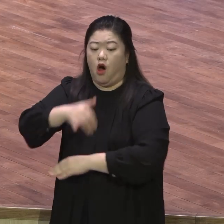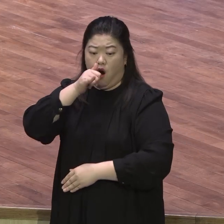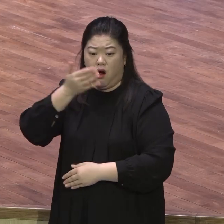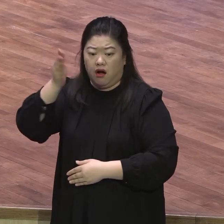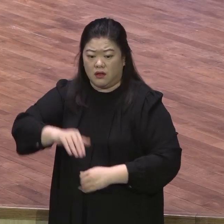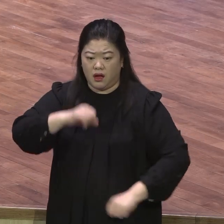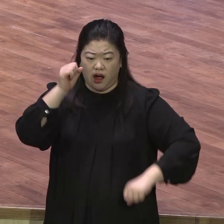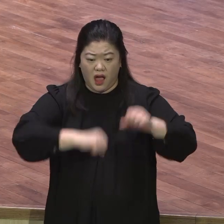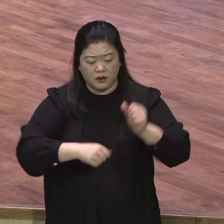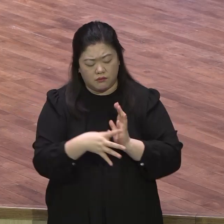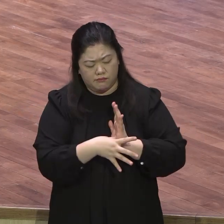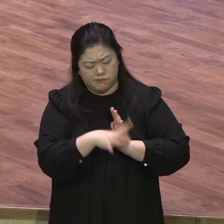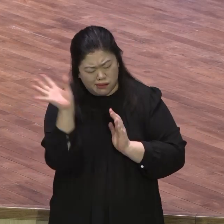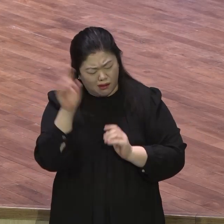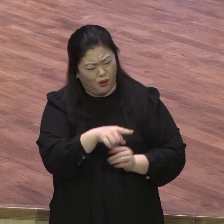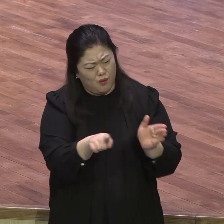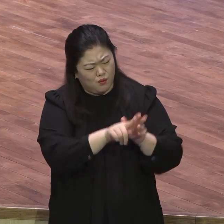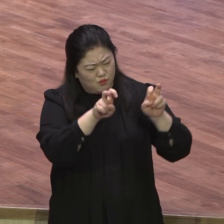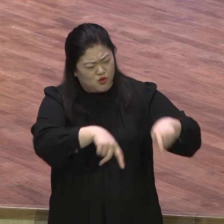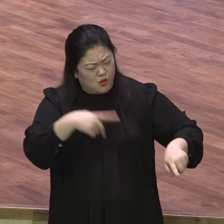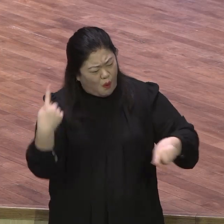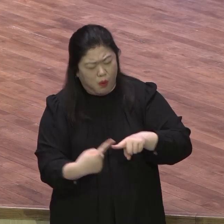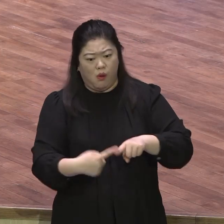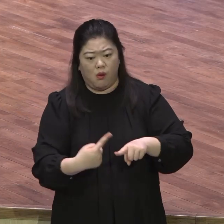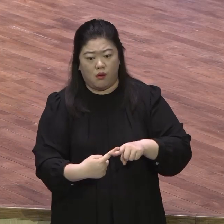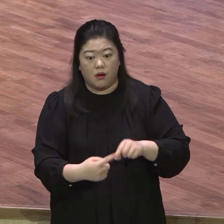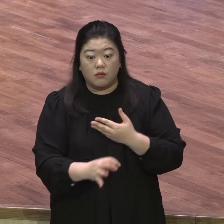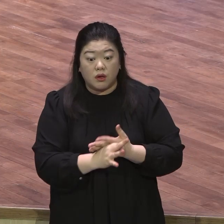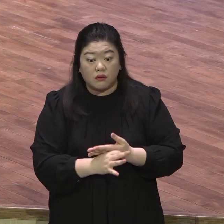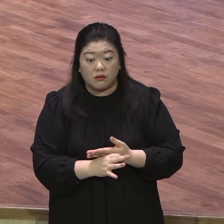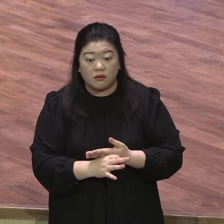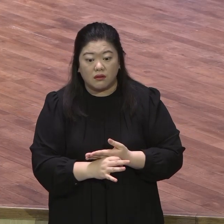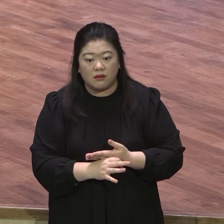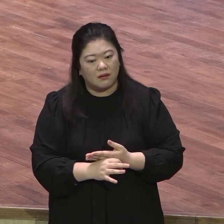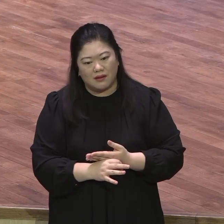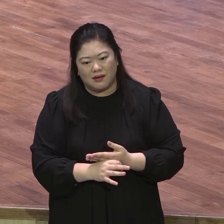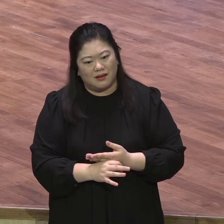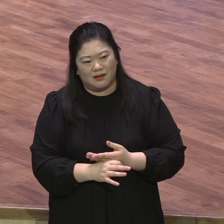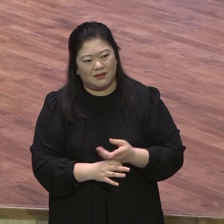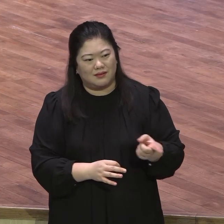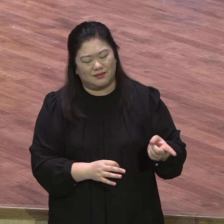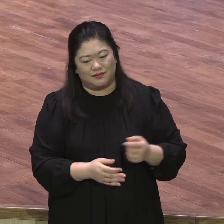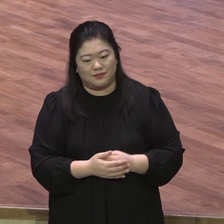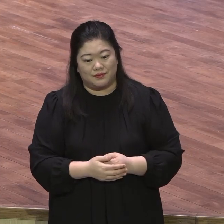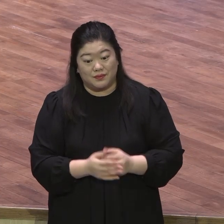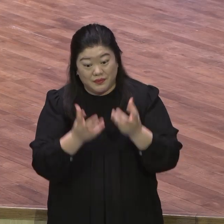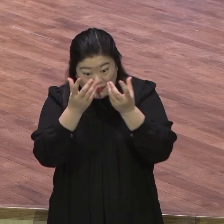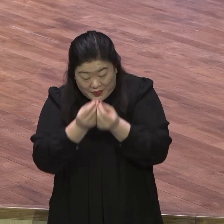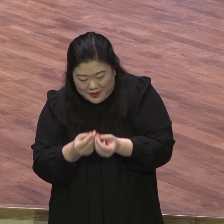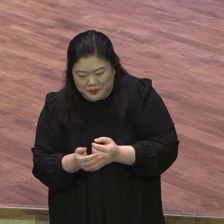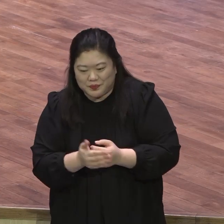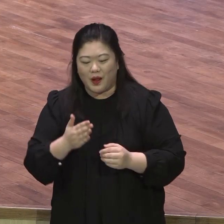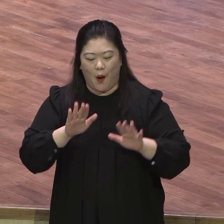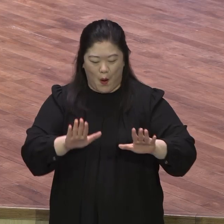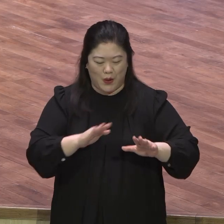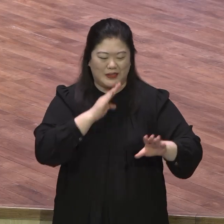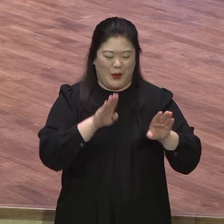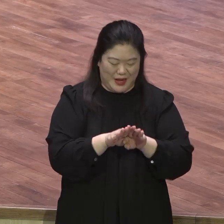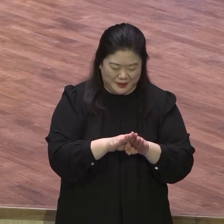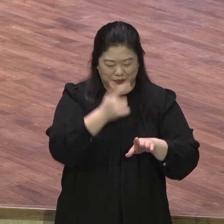뭐 이렇게 막 헷갈릴 정도로 어둡게 힘들게 살 때가 많아요. 어떤 때는 한 주간 거룩하게 살 때도 있지만